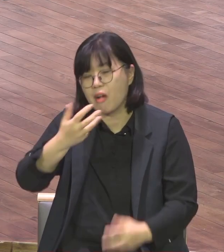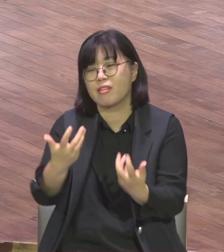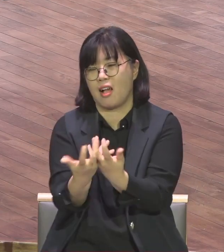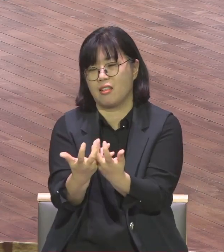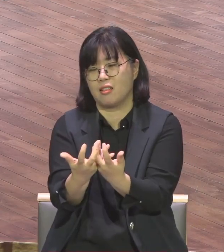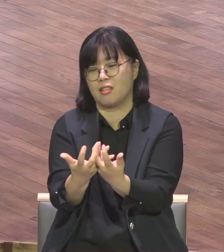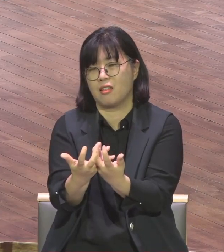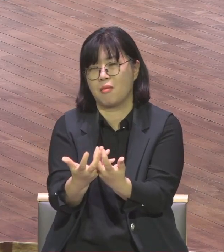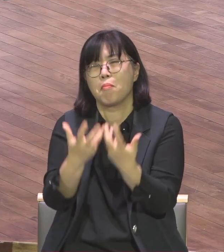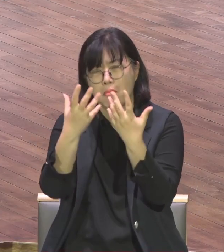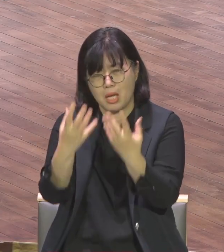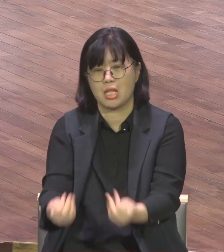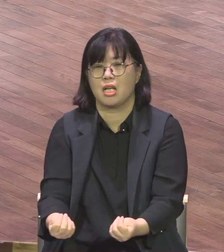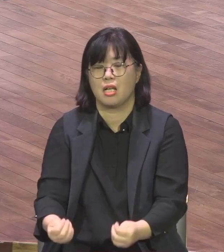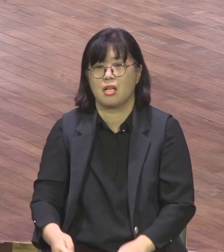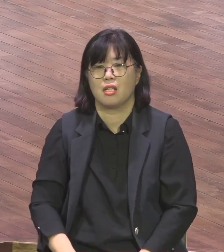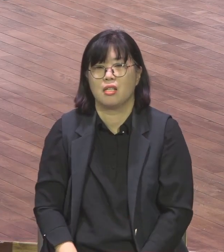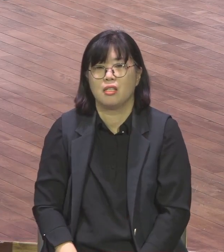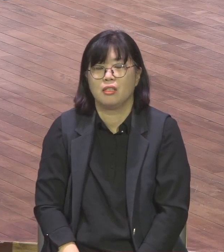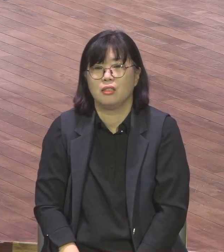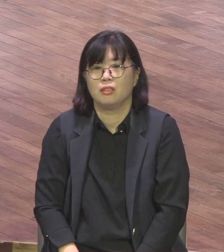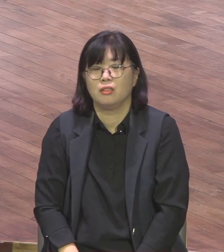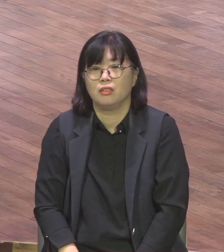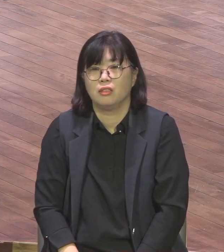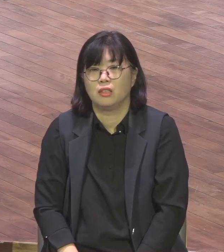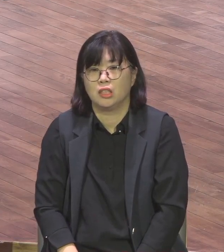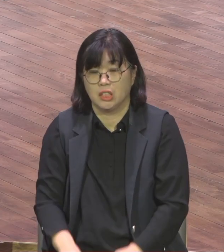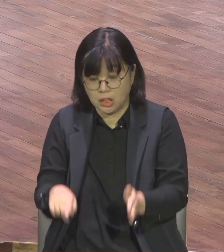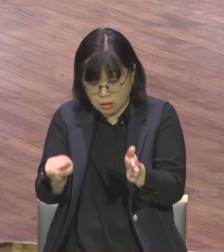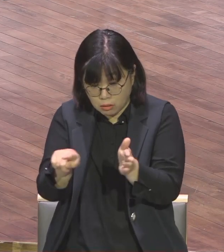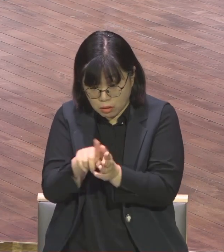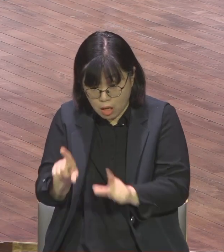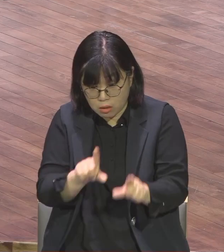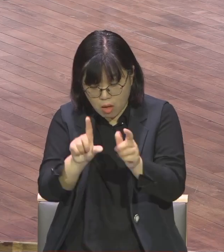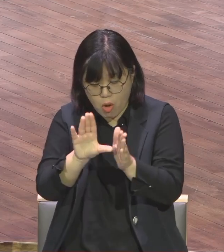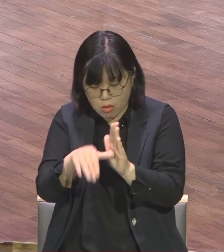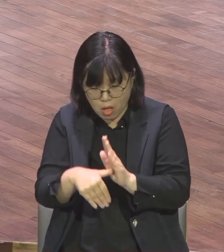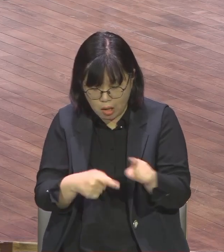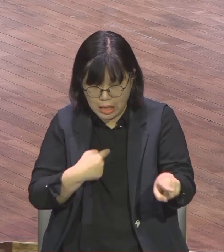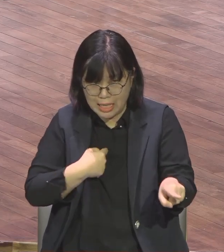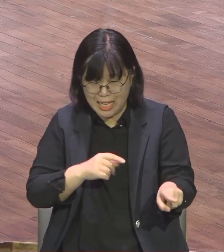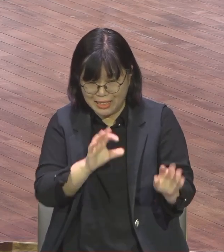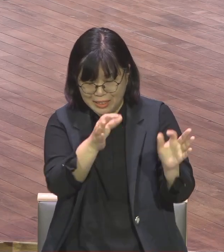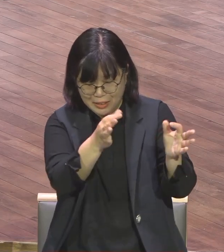이런 것들이요, 신앙생활을 하는 데서 방해되는 결정적 장애물이에요.